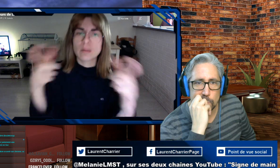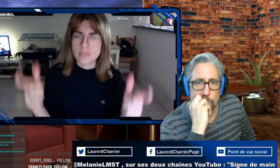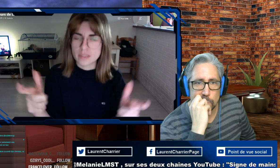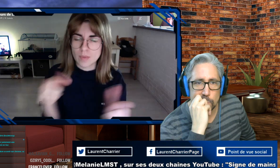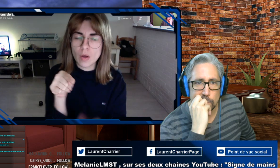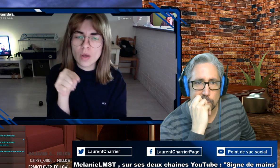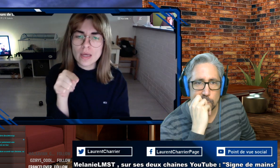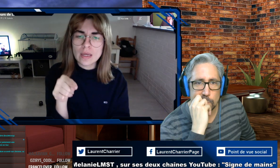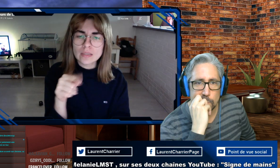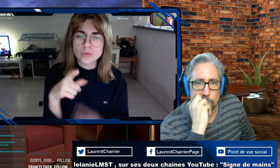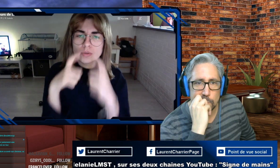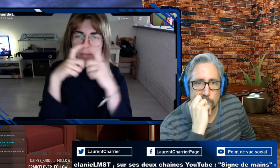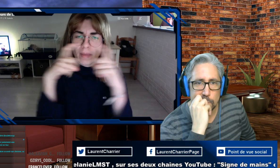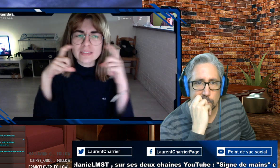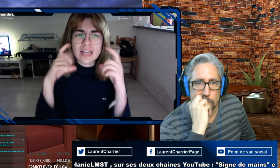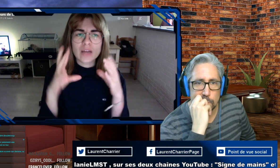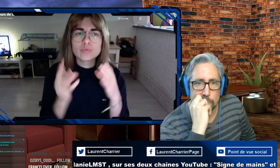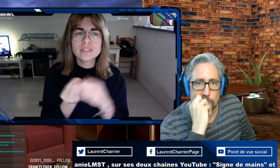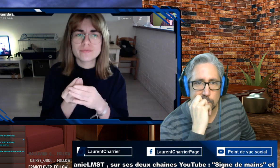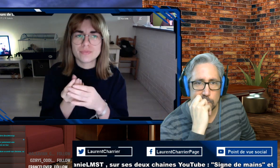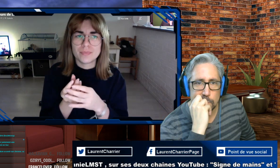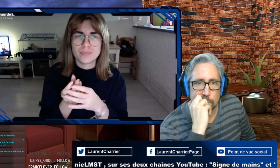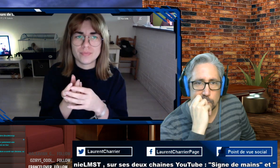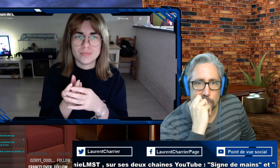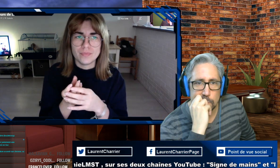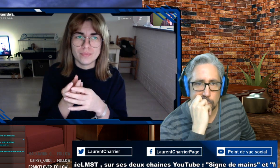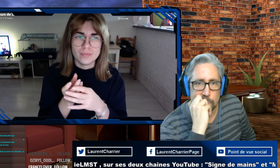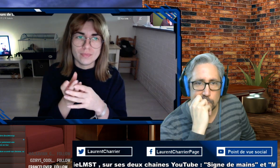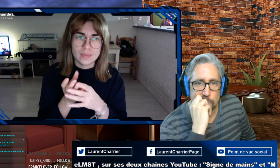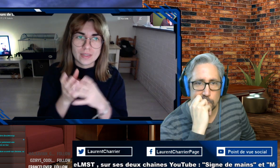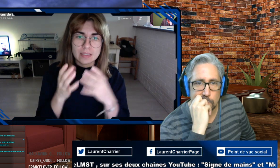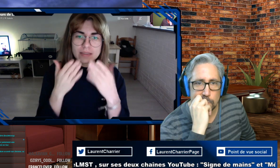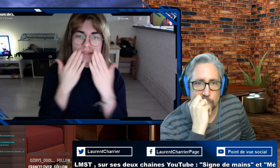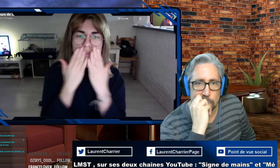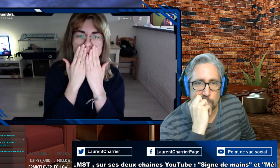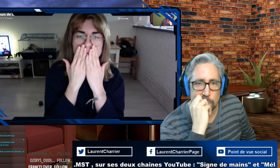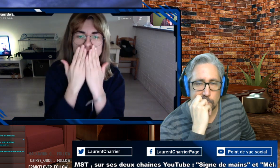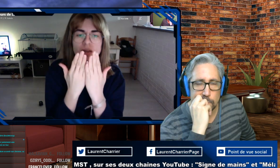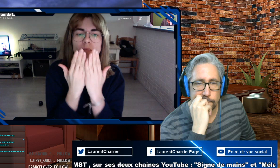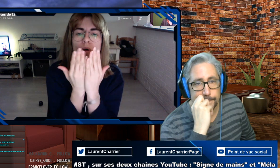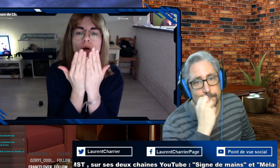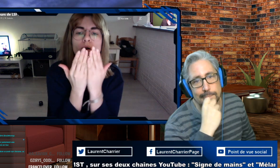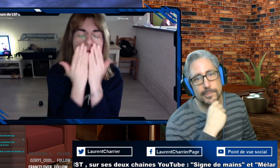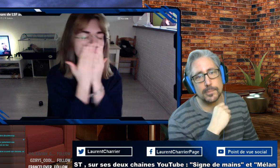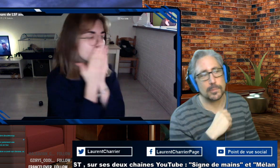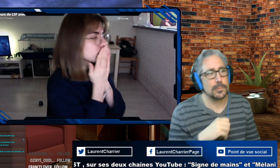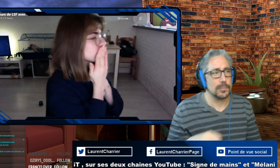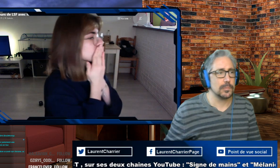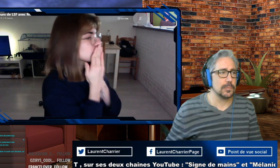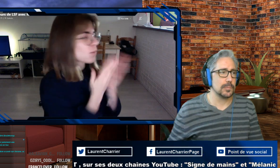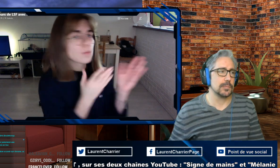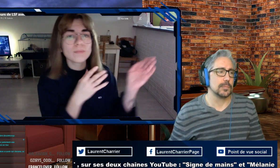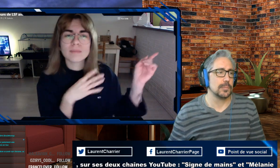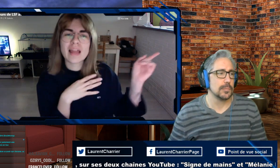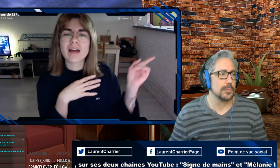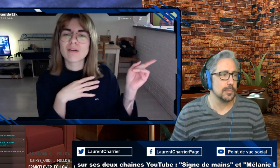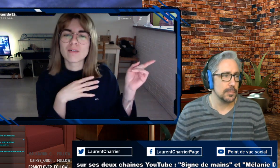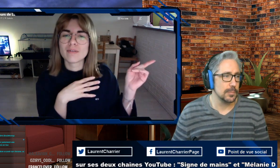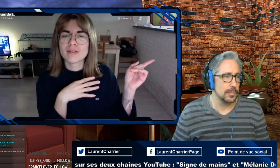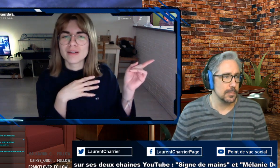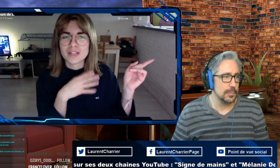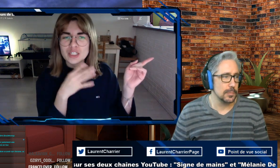de l'établissement, c'est des masques inclusifs. C'est des masques vraiment... Bon,